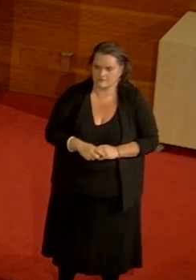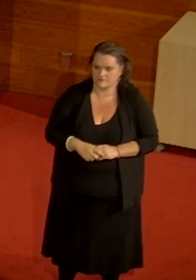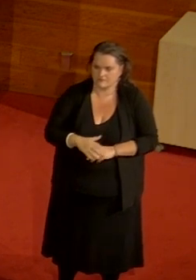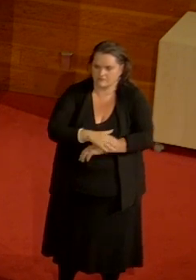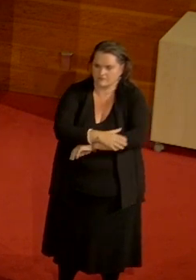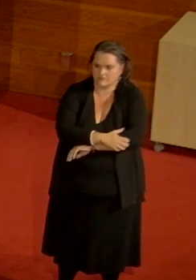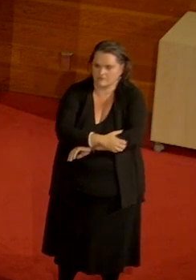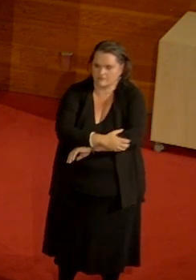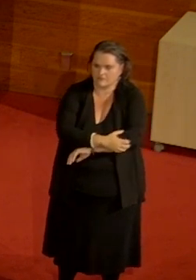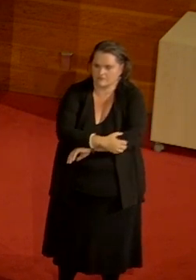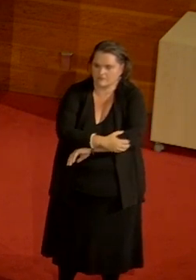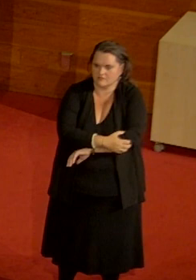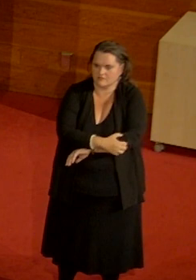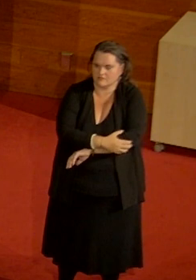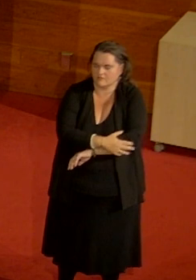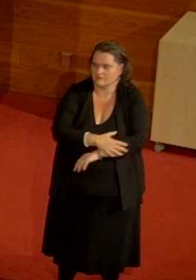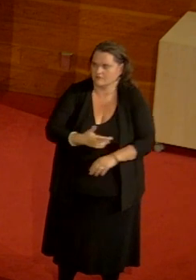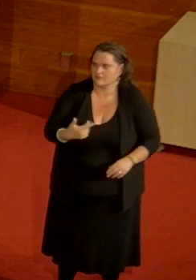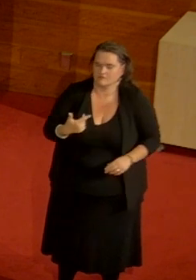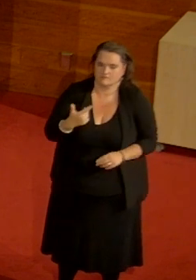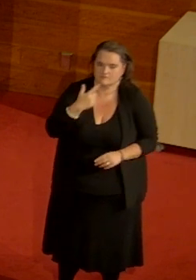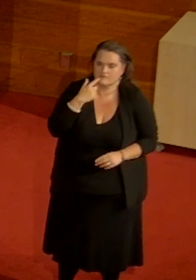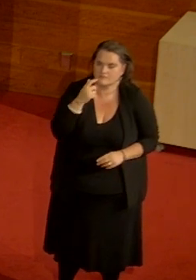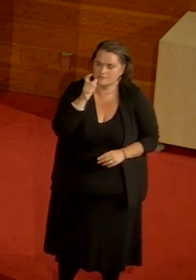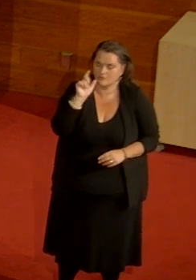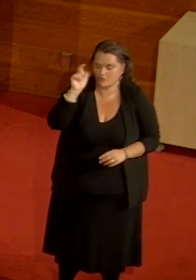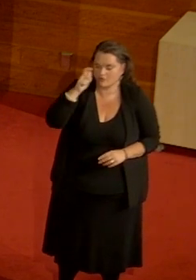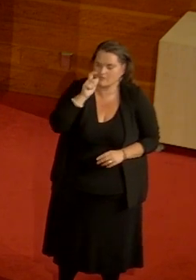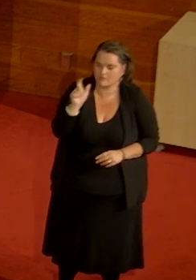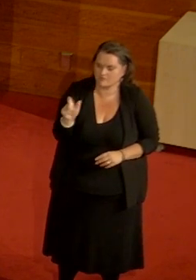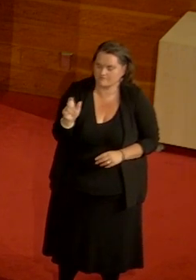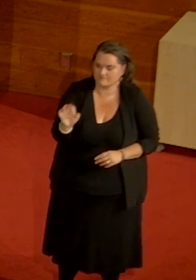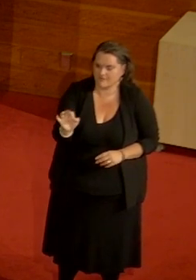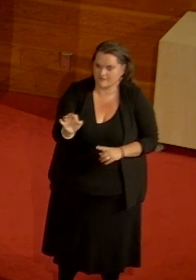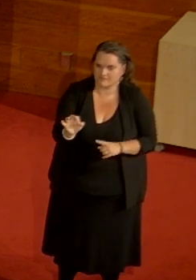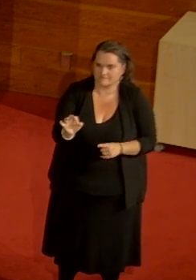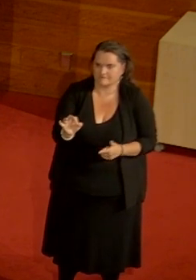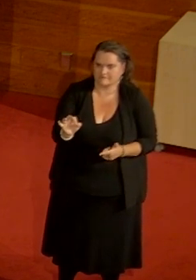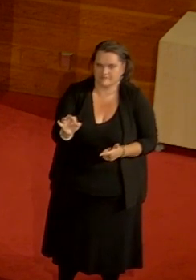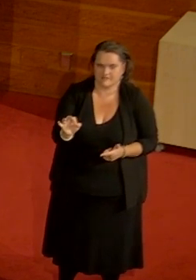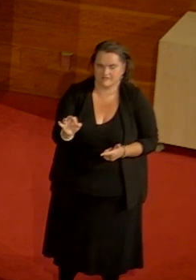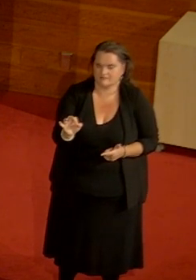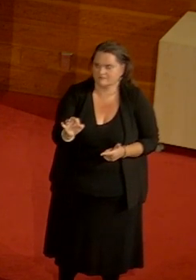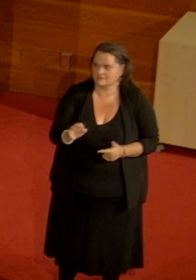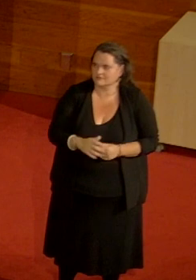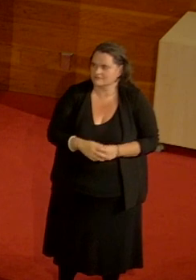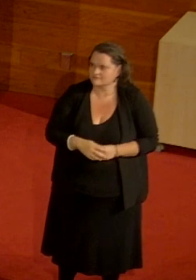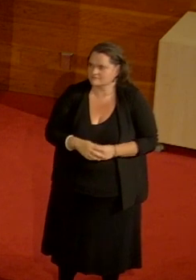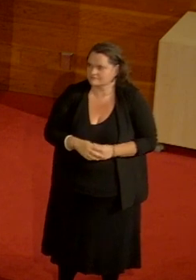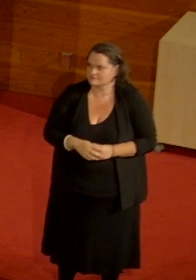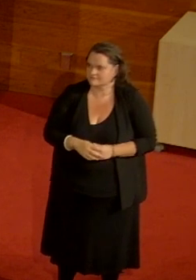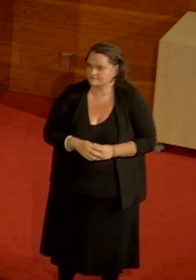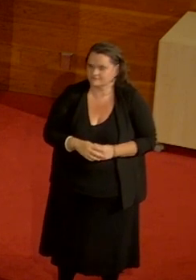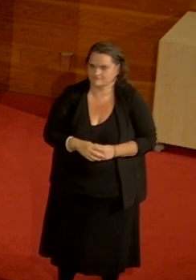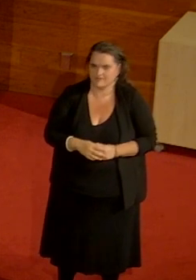tan no sé si manido desautorizado no la la pero pero ya vas más allá no entiendo que lo